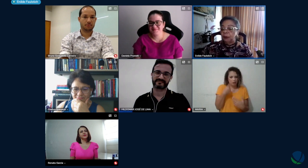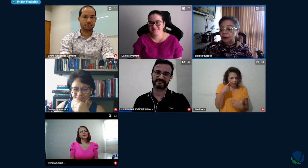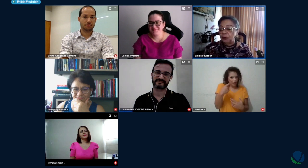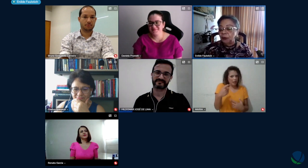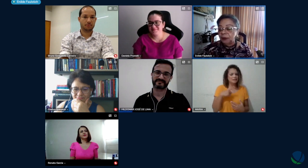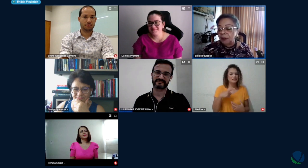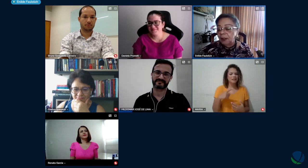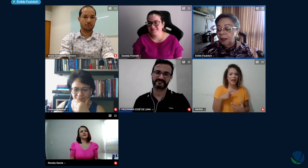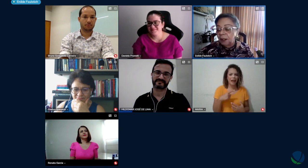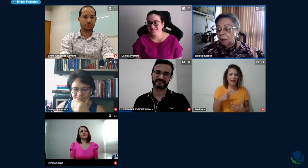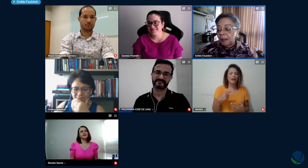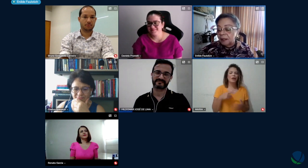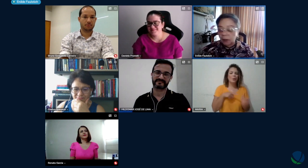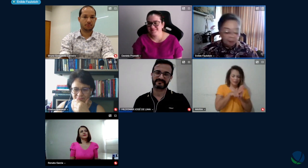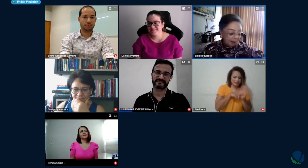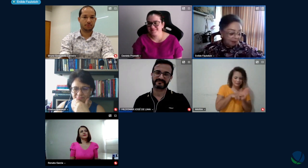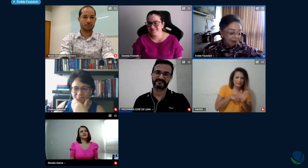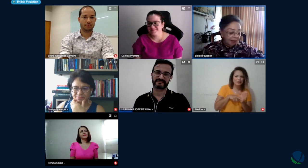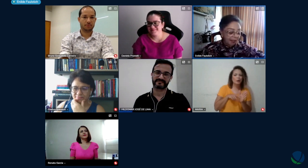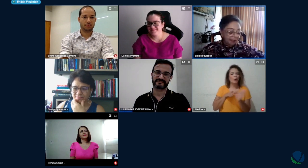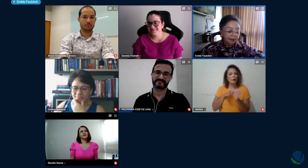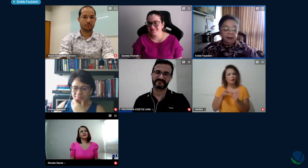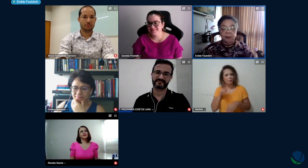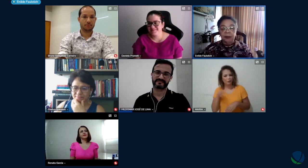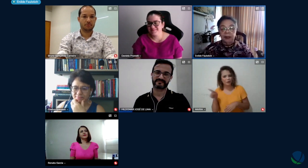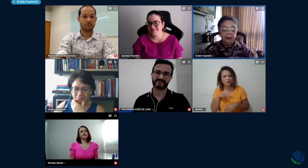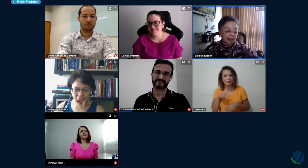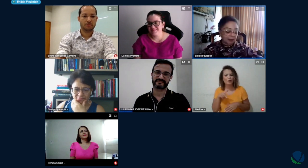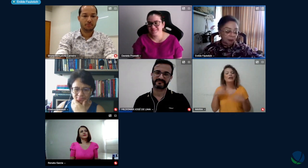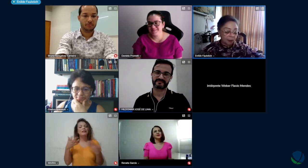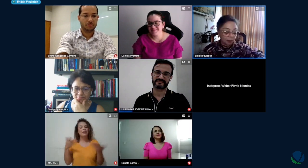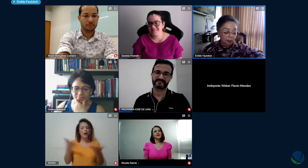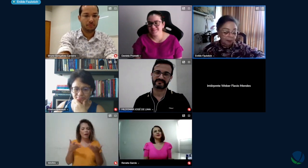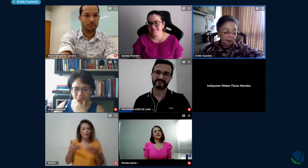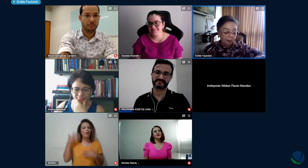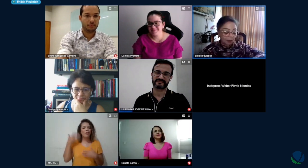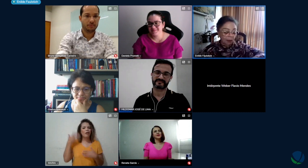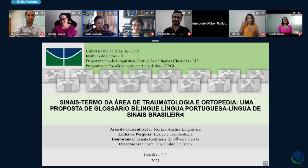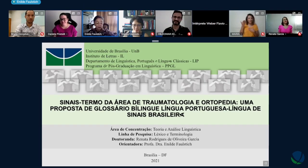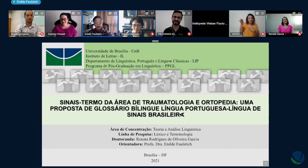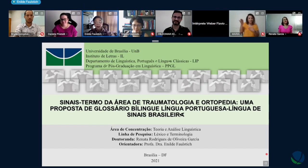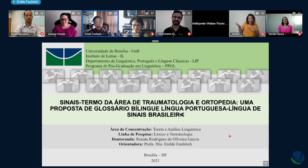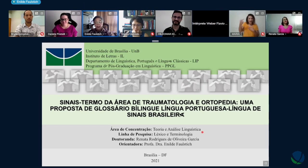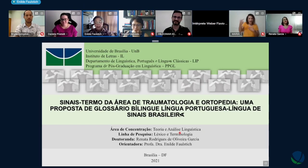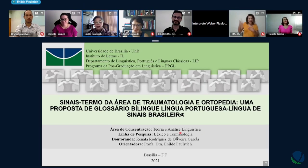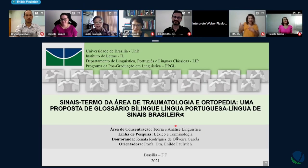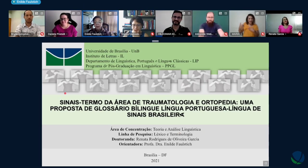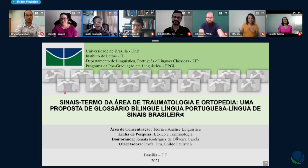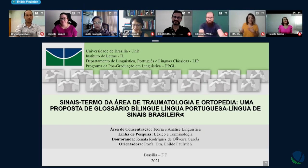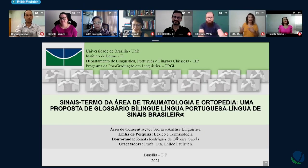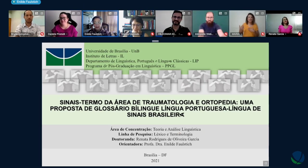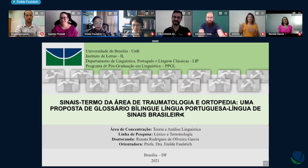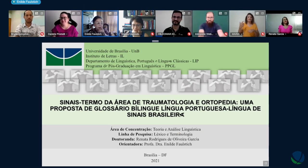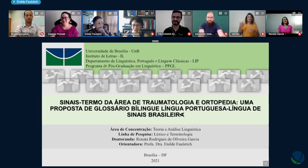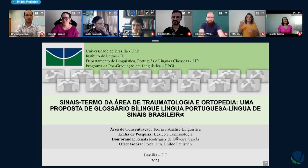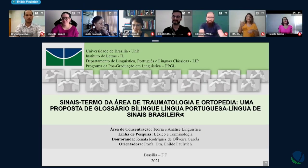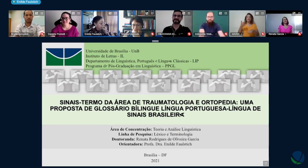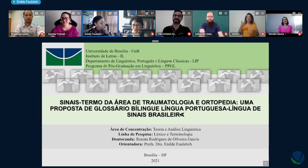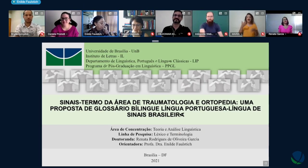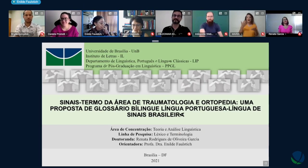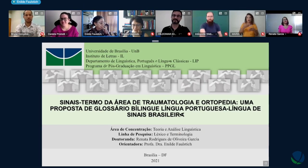pesquisadora e como professora. Eu passo então a palavra à Renata, porque são no meu, pelo meu relógio, 15 para as